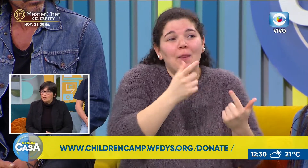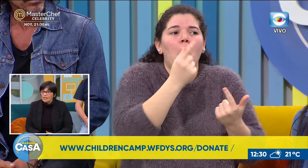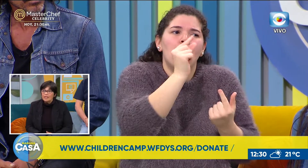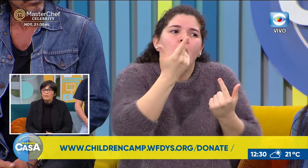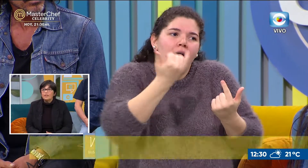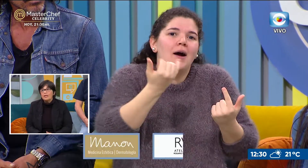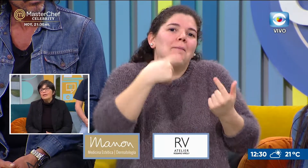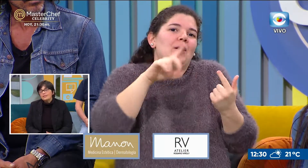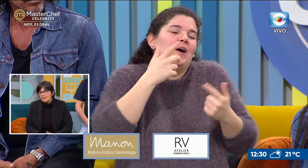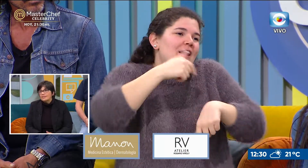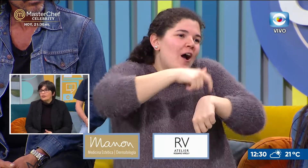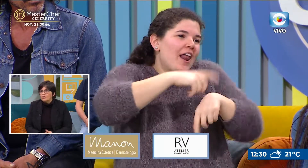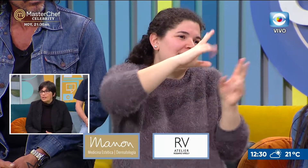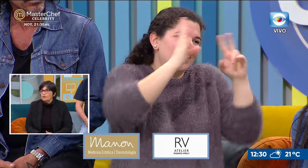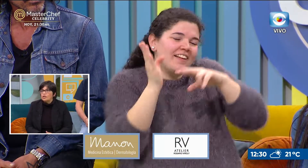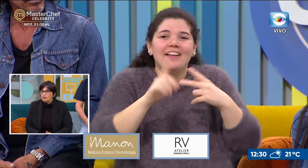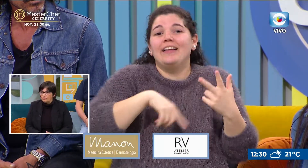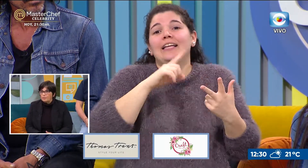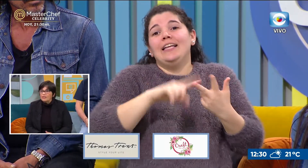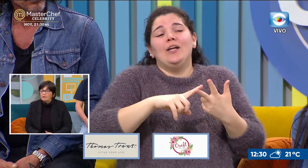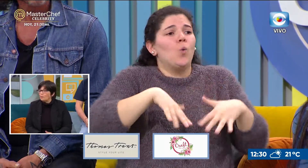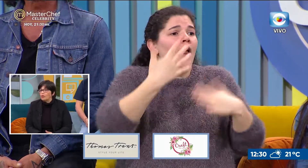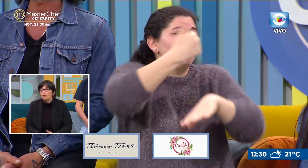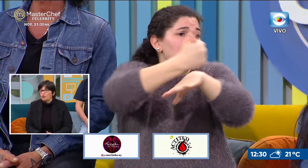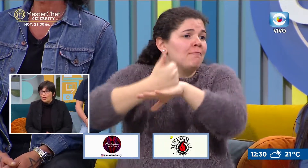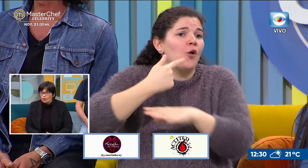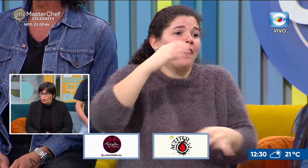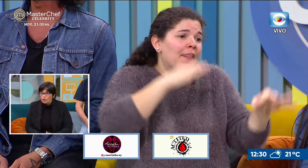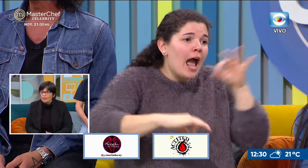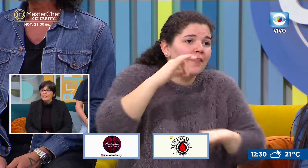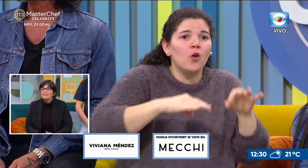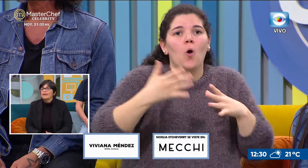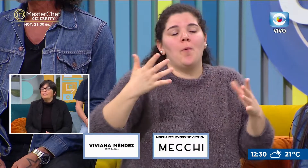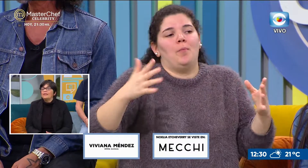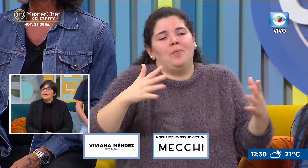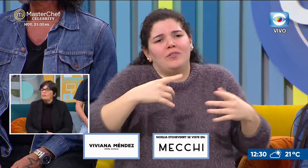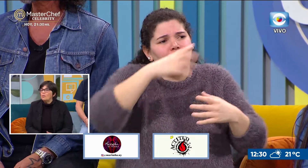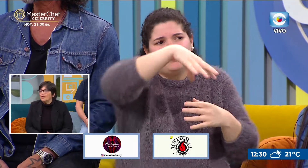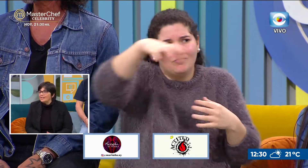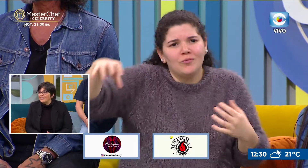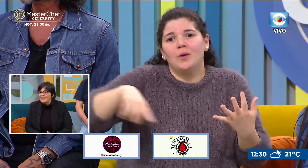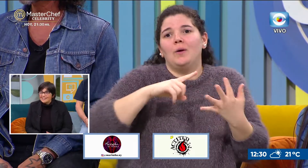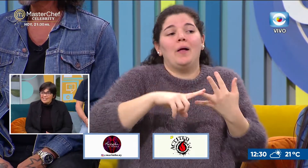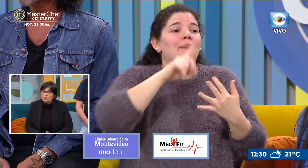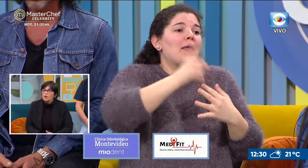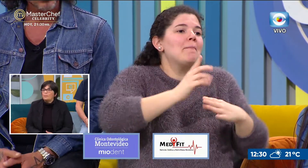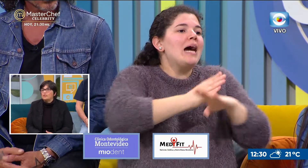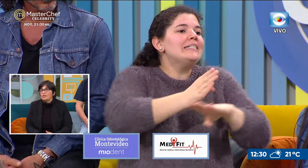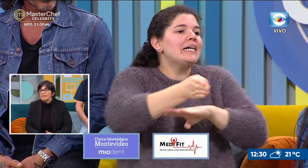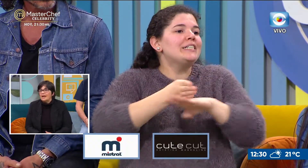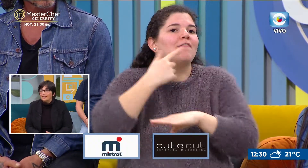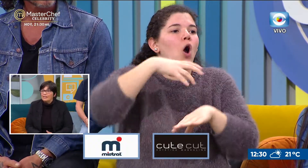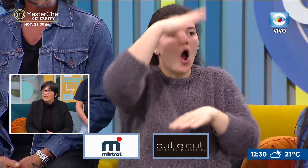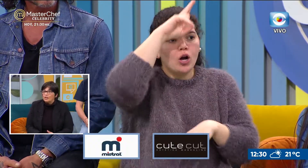no tenemos intérprete. Sí es cierto que tenemos en los informativos, pero en otros horarios no. También queremos poder tener acceso a